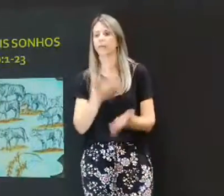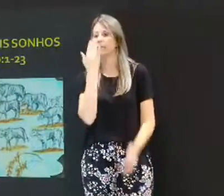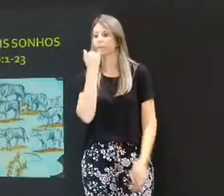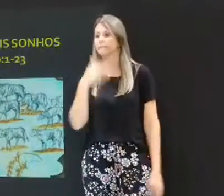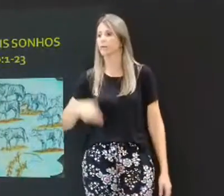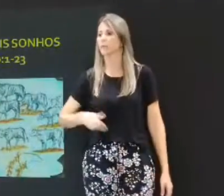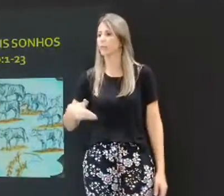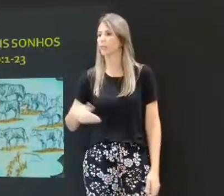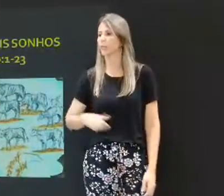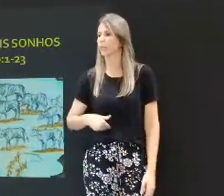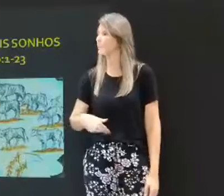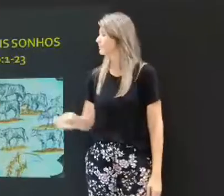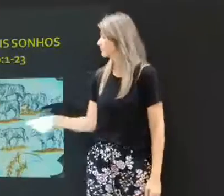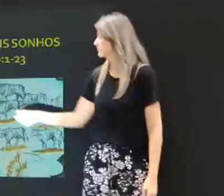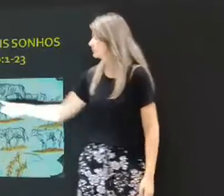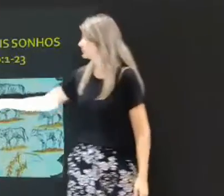elas. Elas tiveram fome.